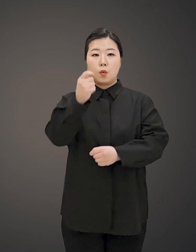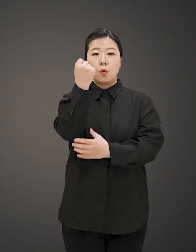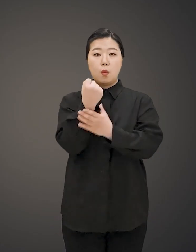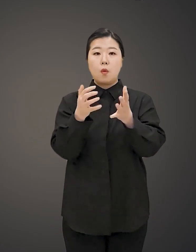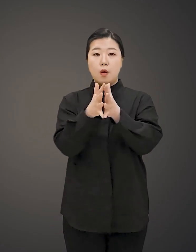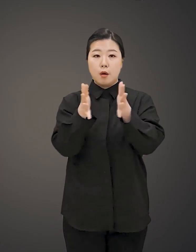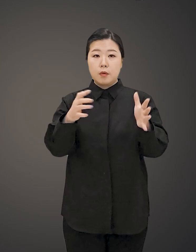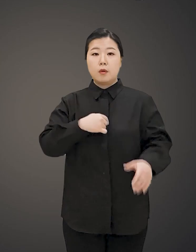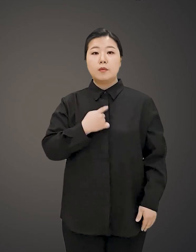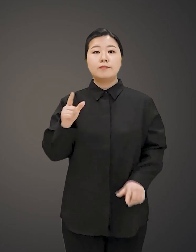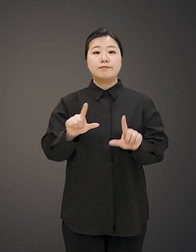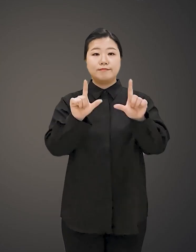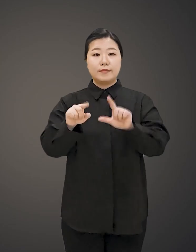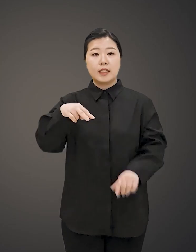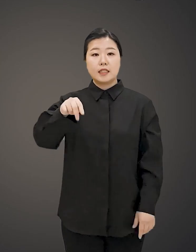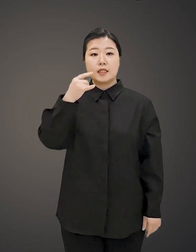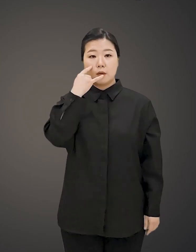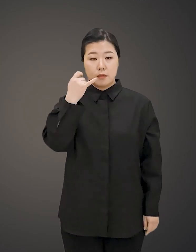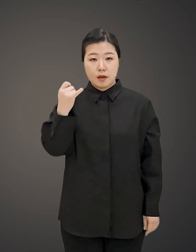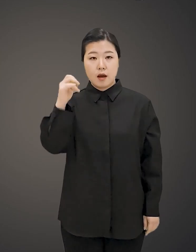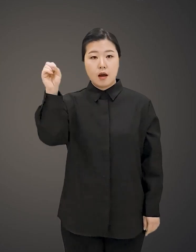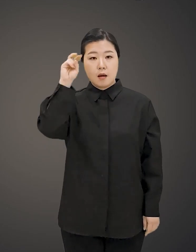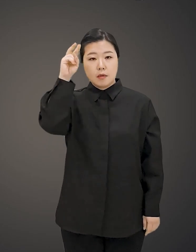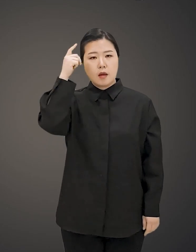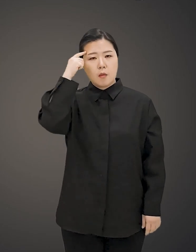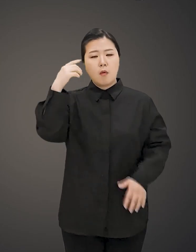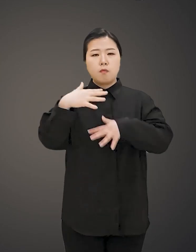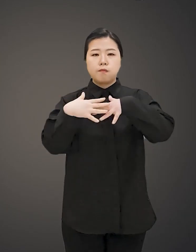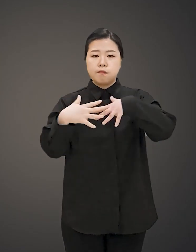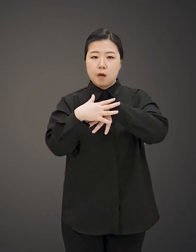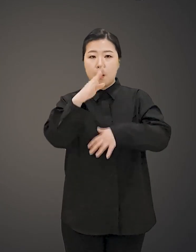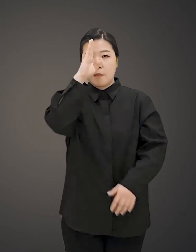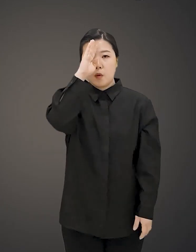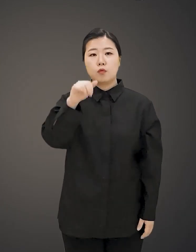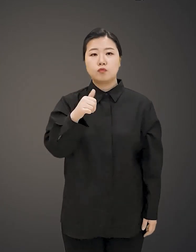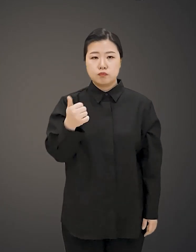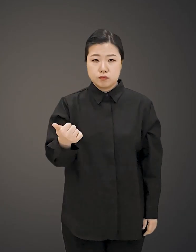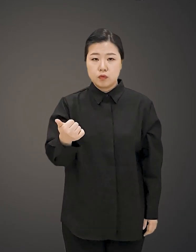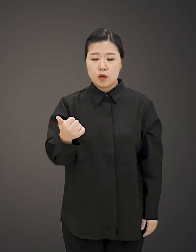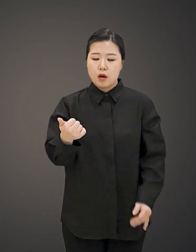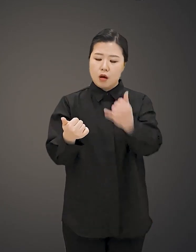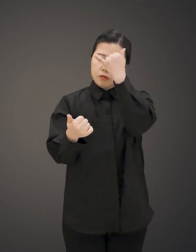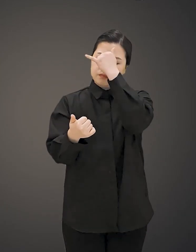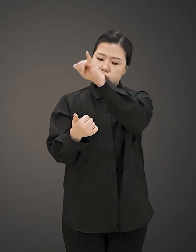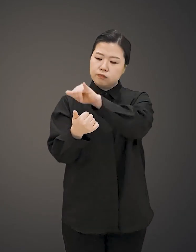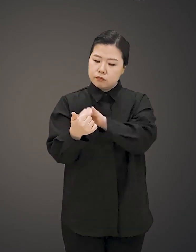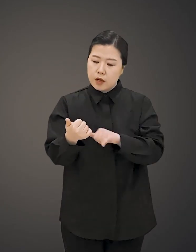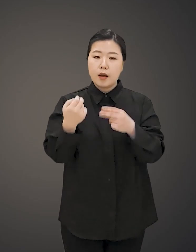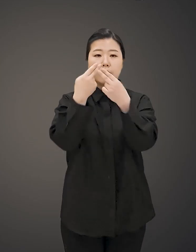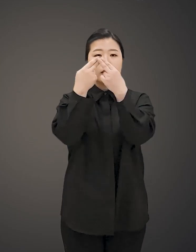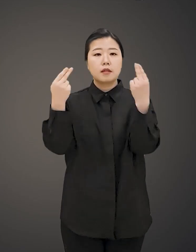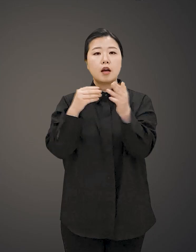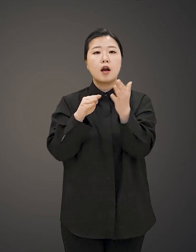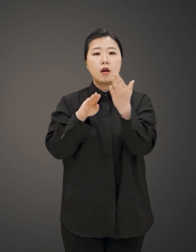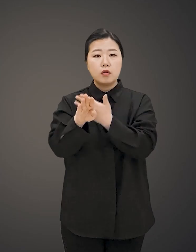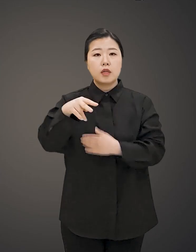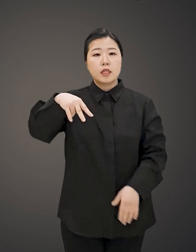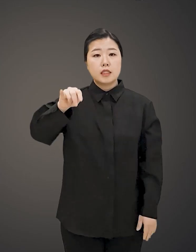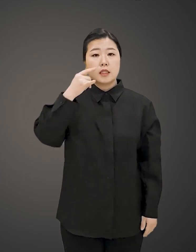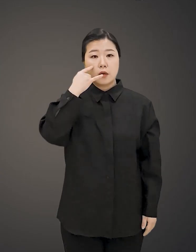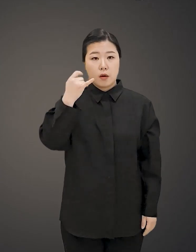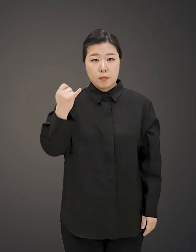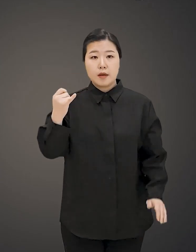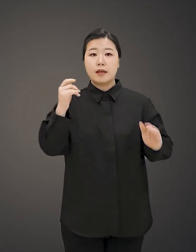오래된 아파트 단지에서 홀로 살던 시어머니가 뇌경색으로 돌연 돌아가셨다. 장례를 치르고